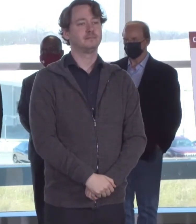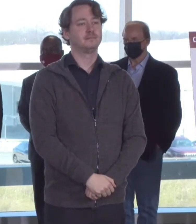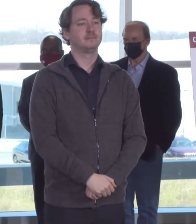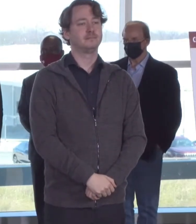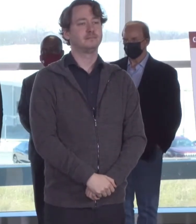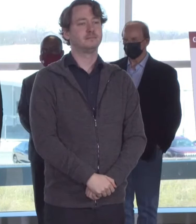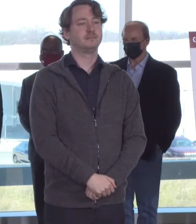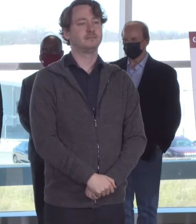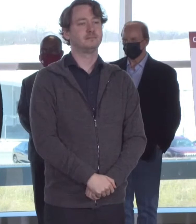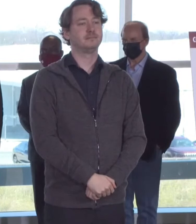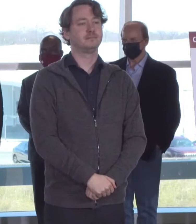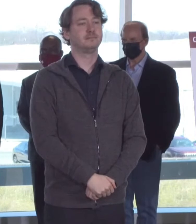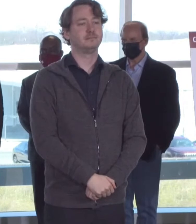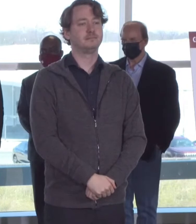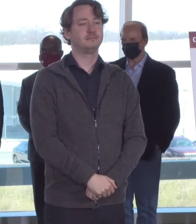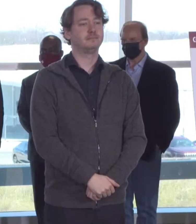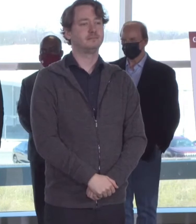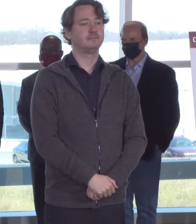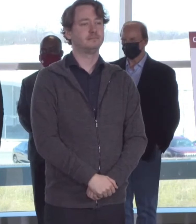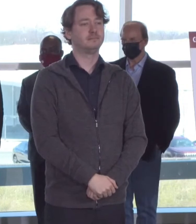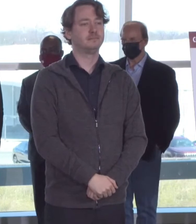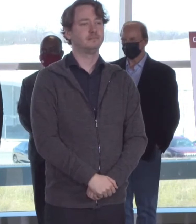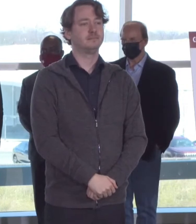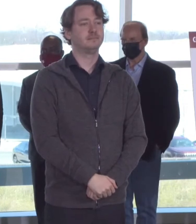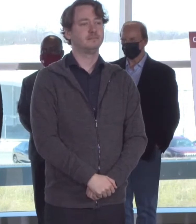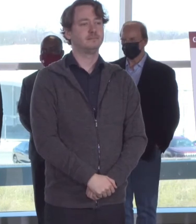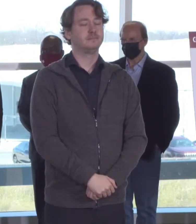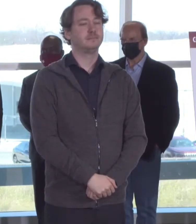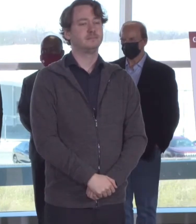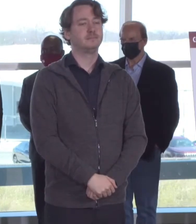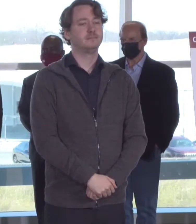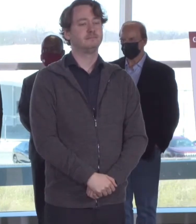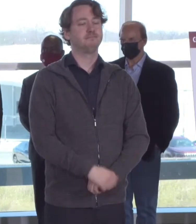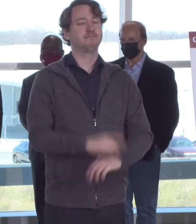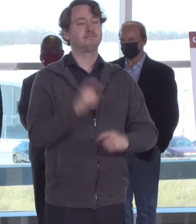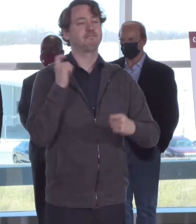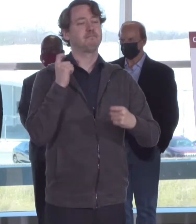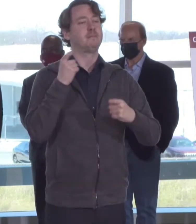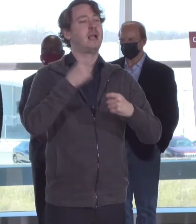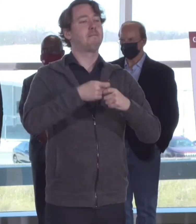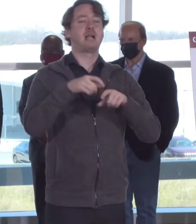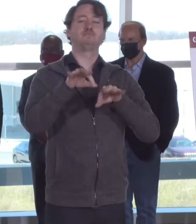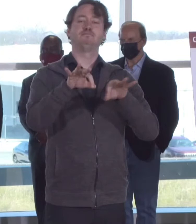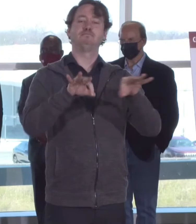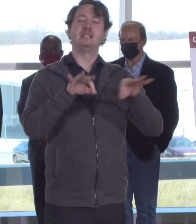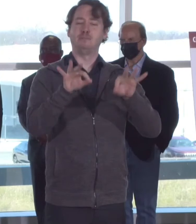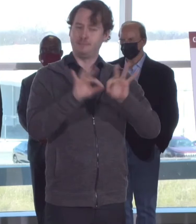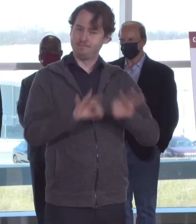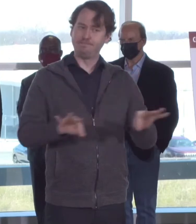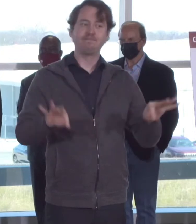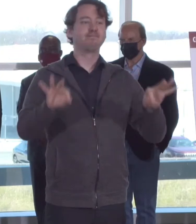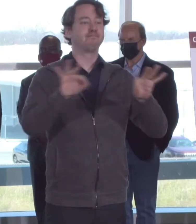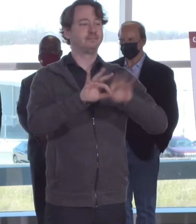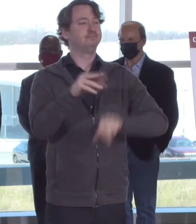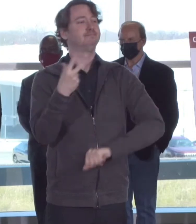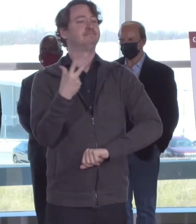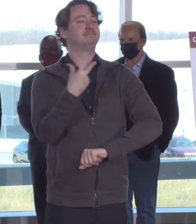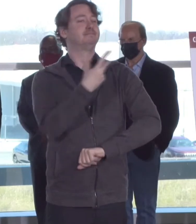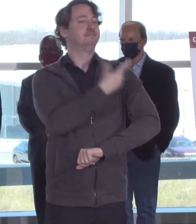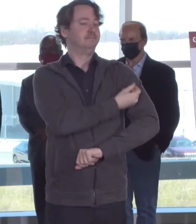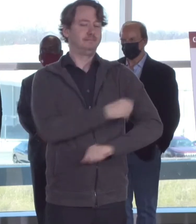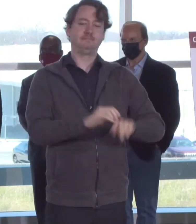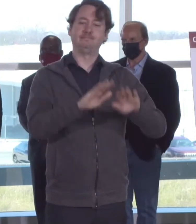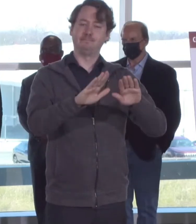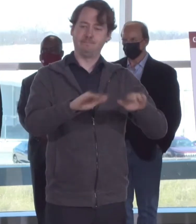mejorar la tasa de vacunaciones en los estudiantes. Solamente el 14% de